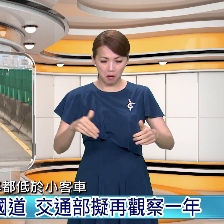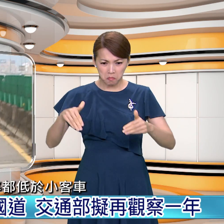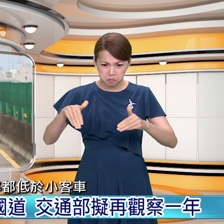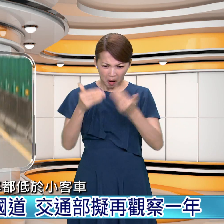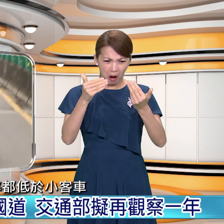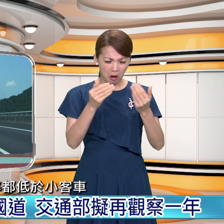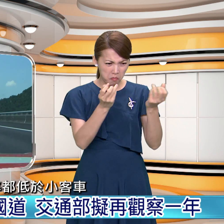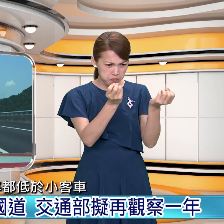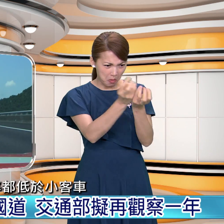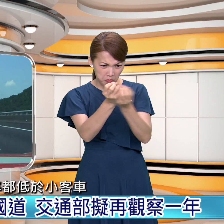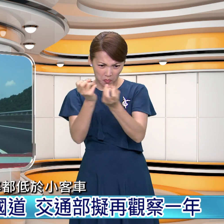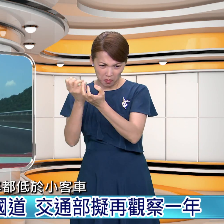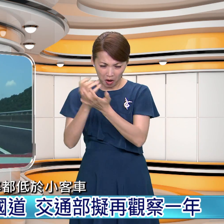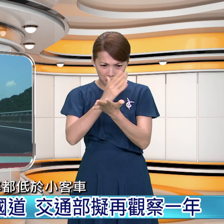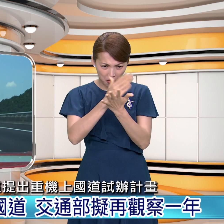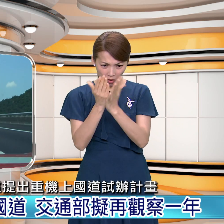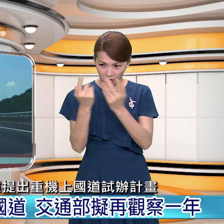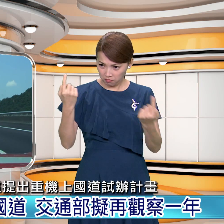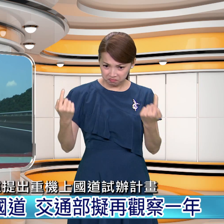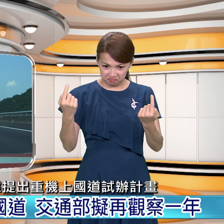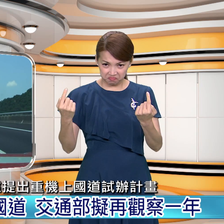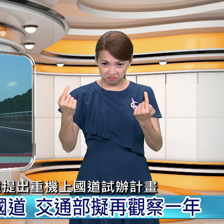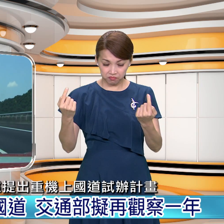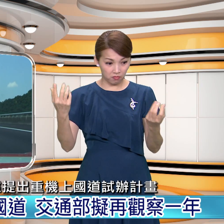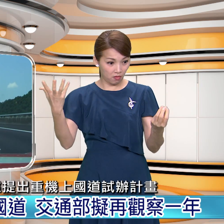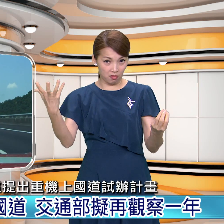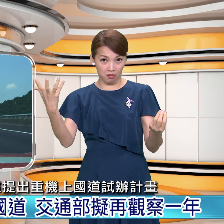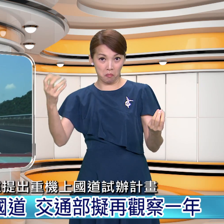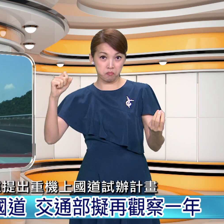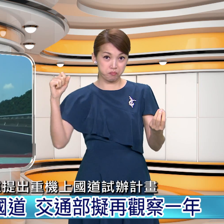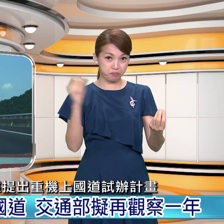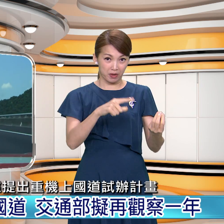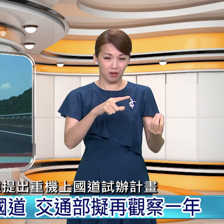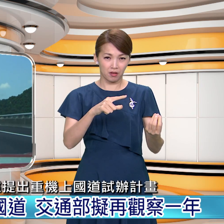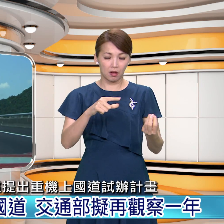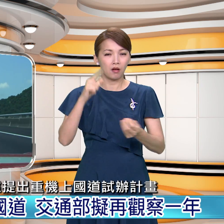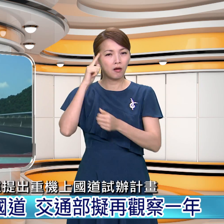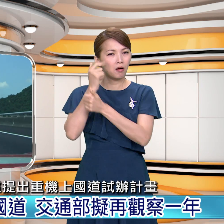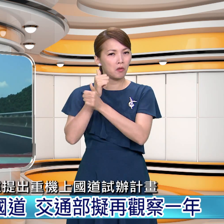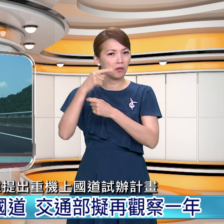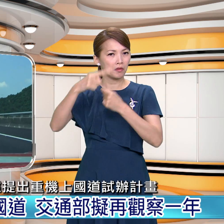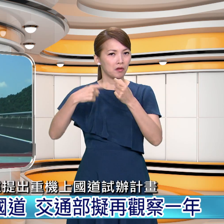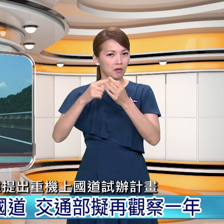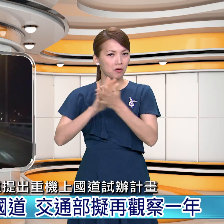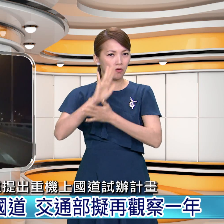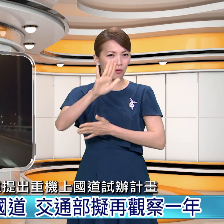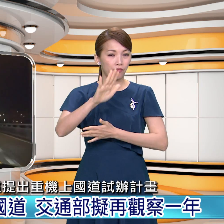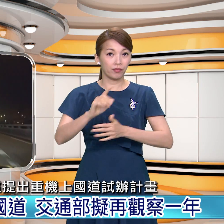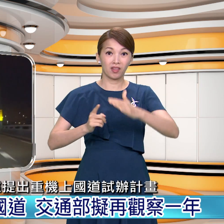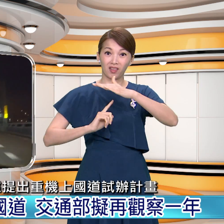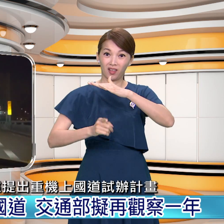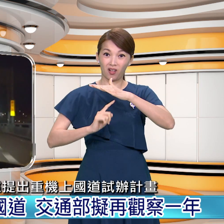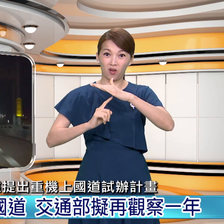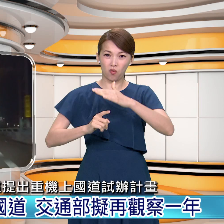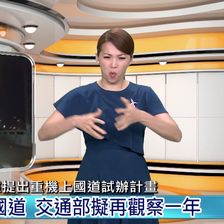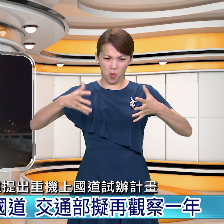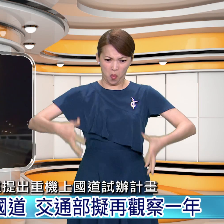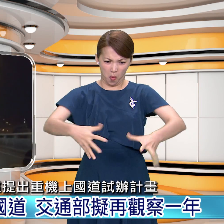率都低于小客车，一年之后就会考虑提出重机上国道的示